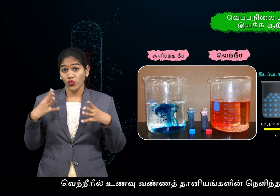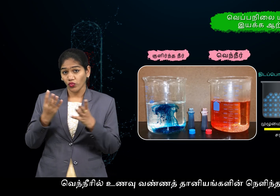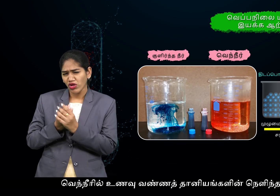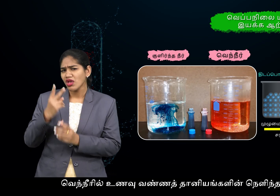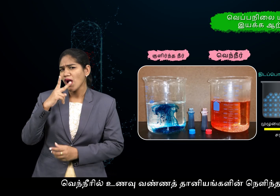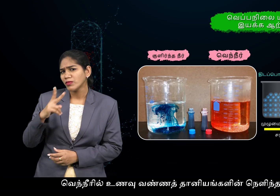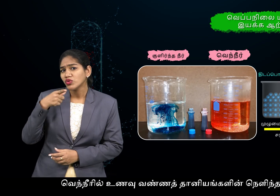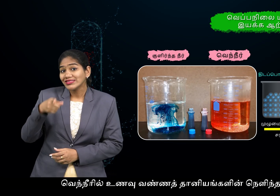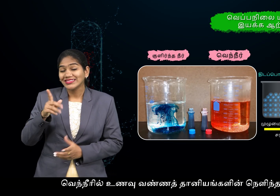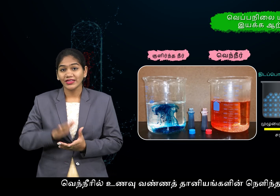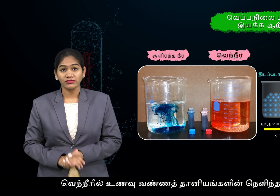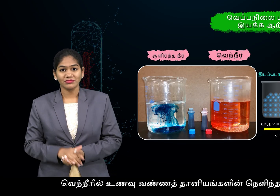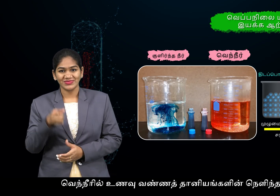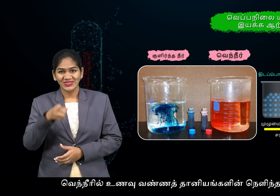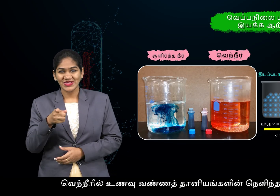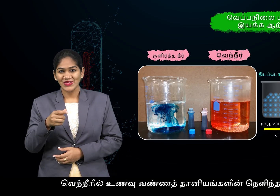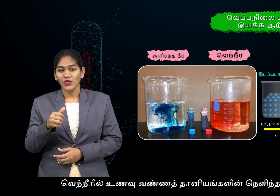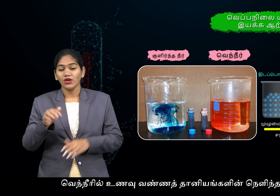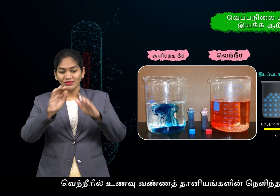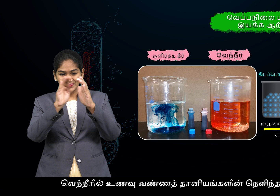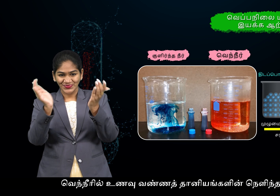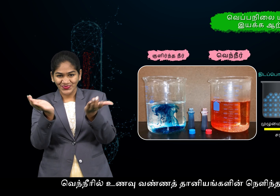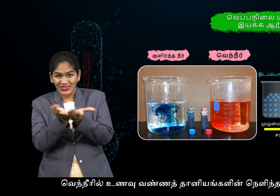வெந்நீரில் உணவு வண்ண தானியங்களின் நெடுந்தாளுகளை